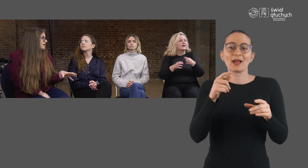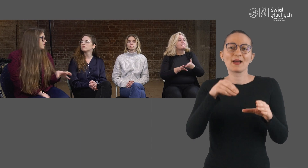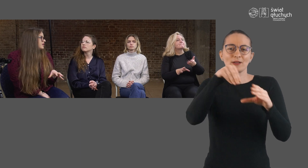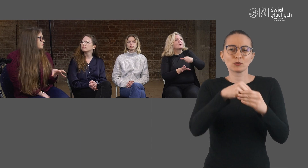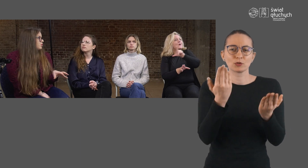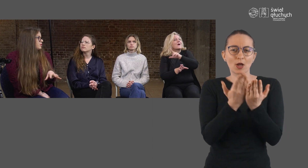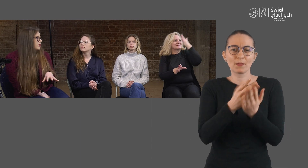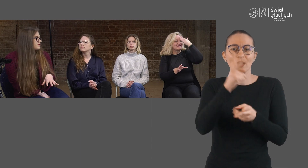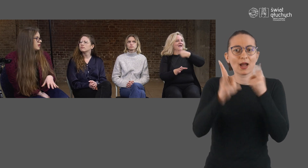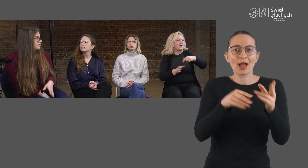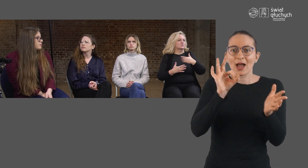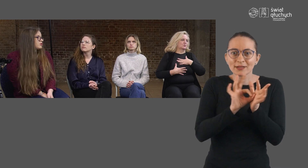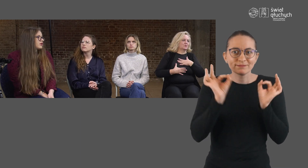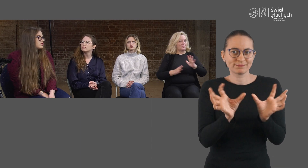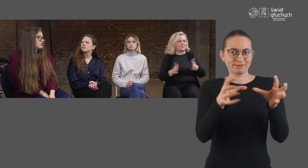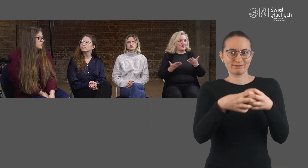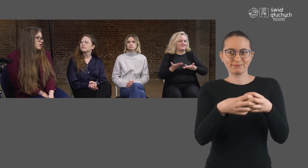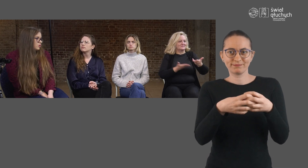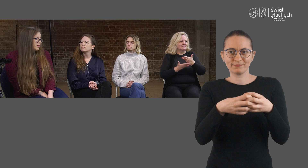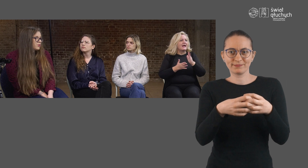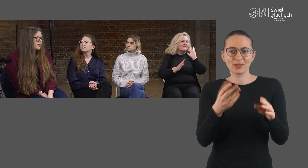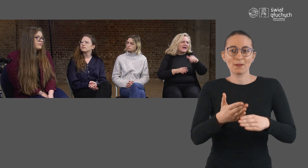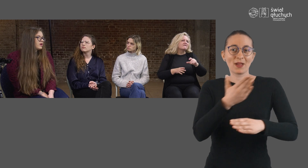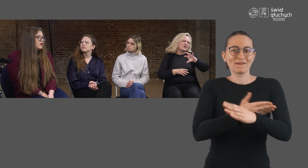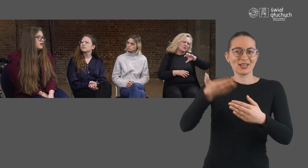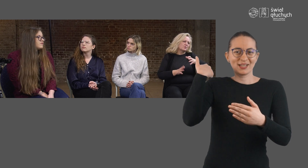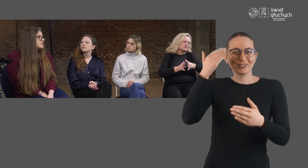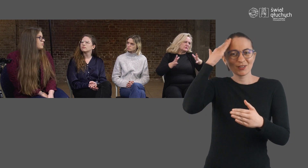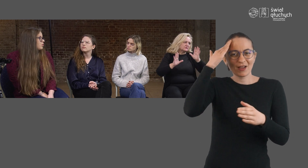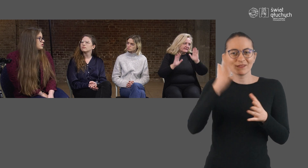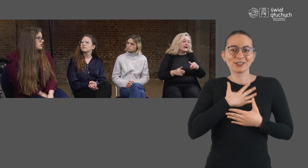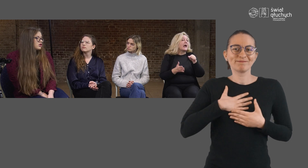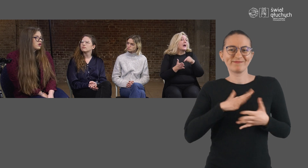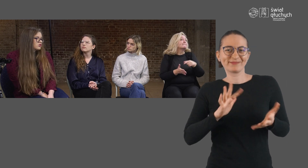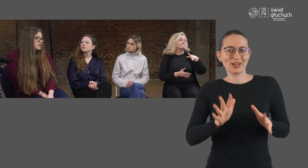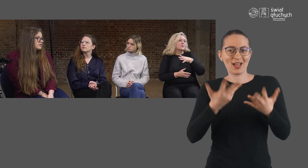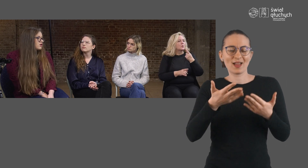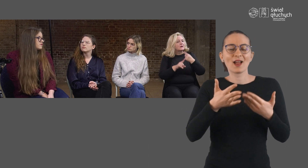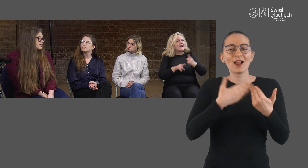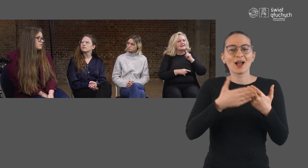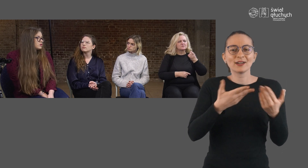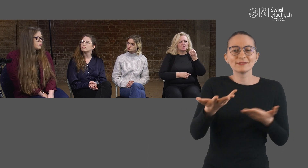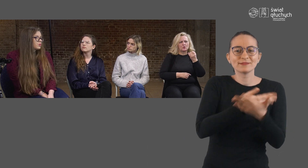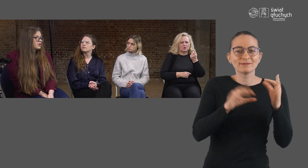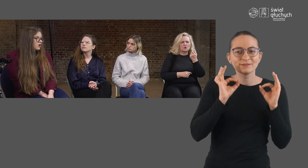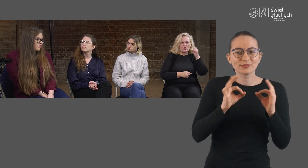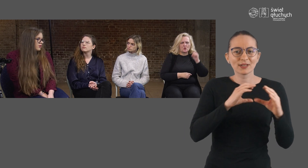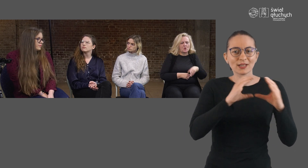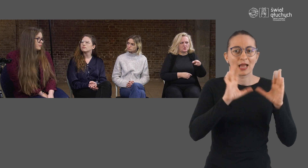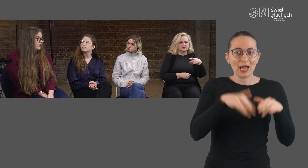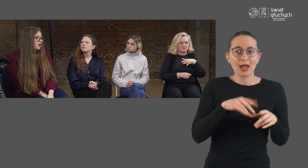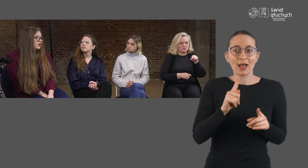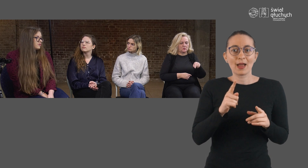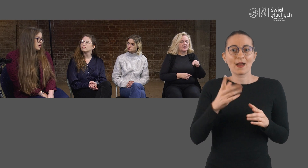poprzednich latach, więc było mi łatwiej, mimo tego, że duża grupa była. W liceum było już troszkę gorzej, z tego względu, że były